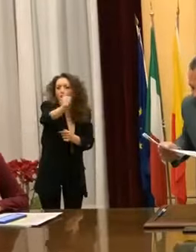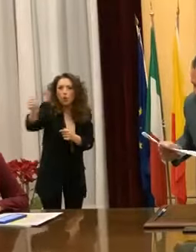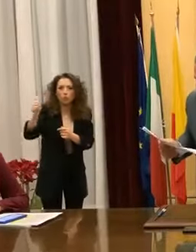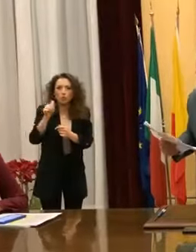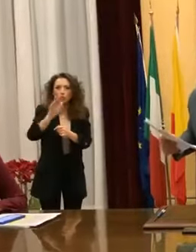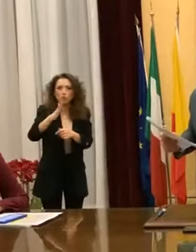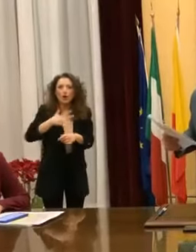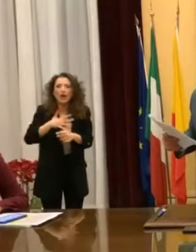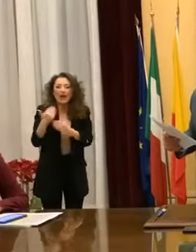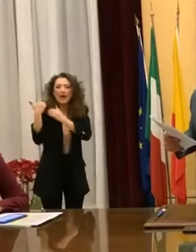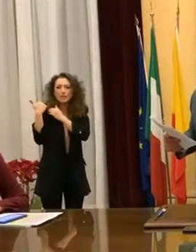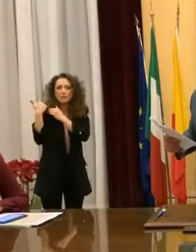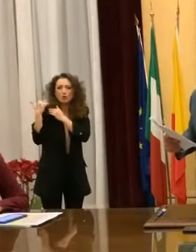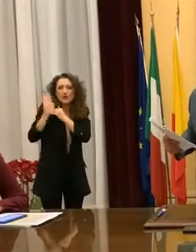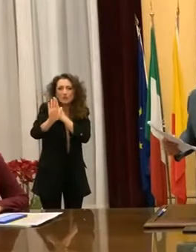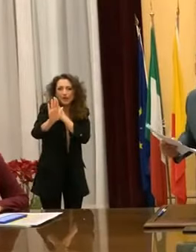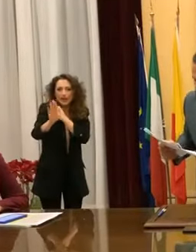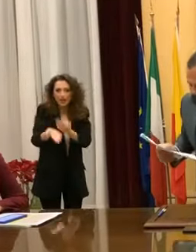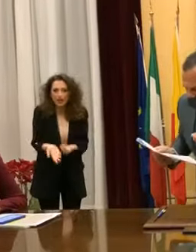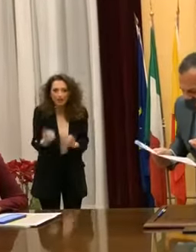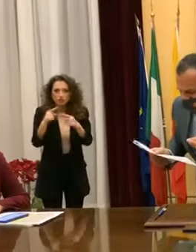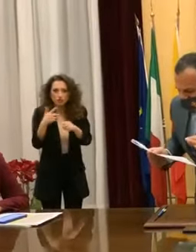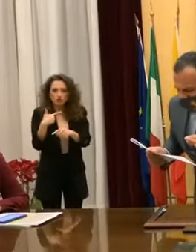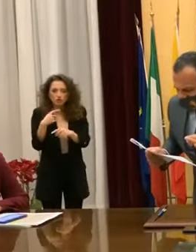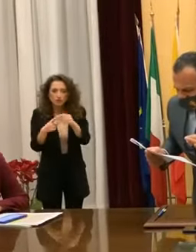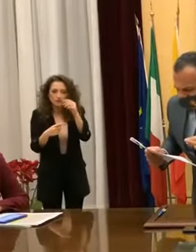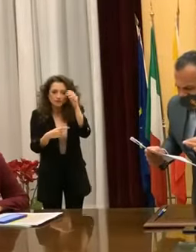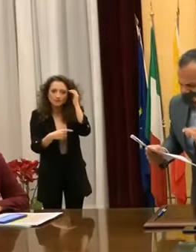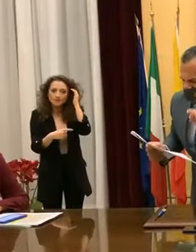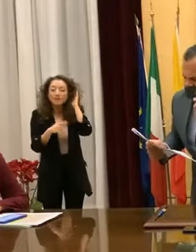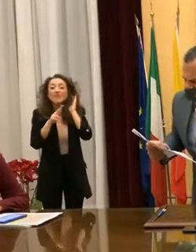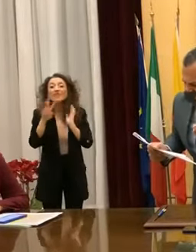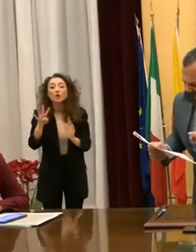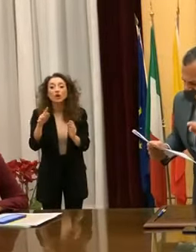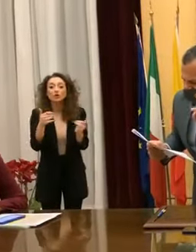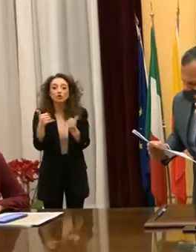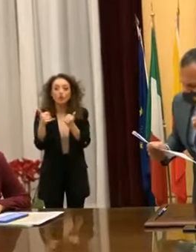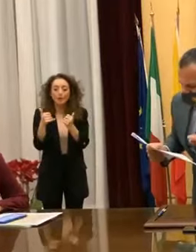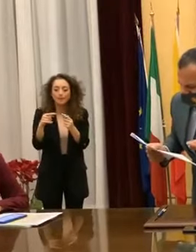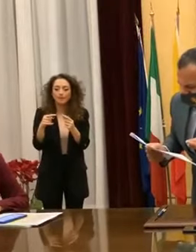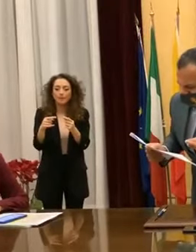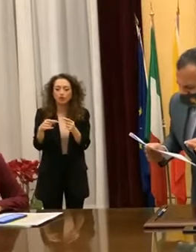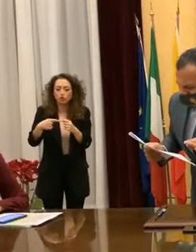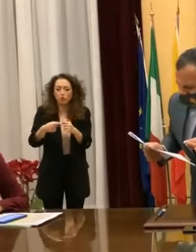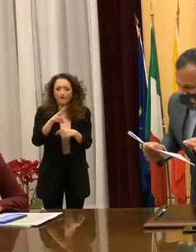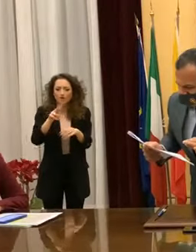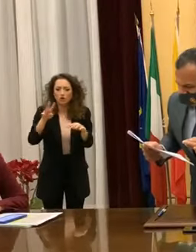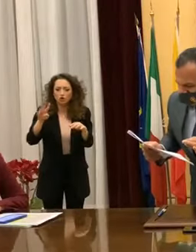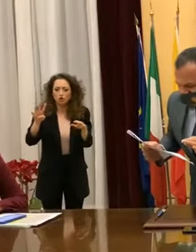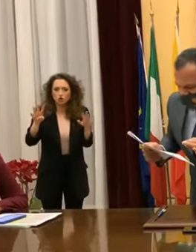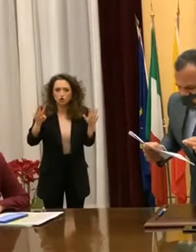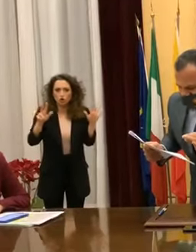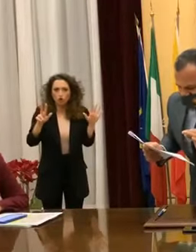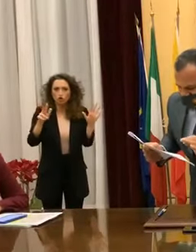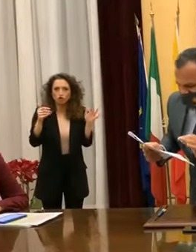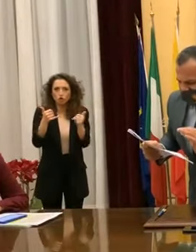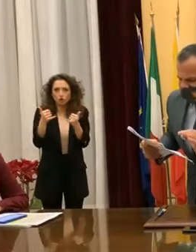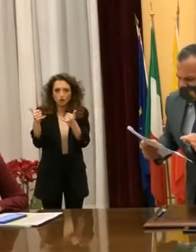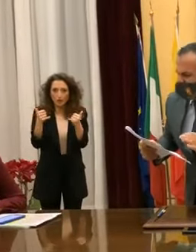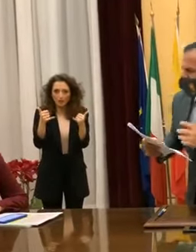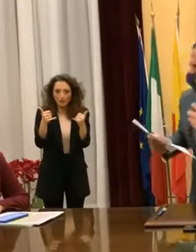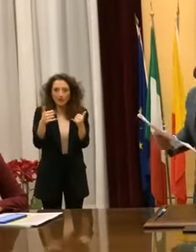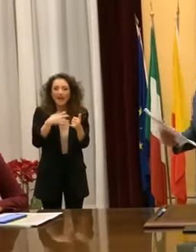24 di dicembre. Dopodiché, il 28 di dicembre, l'assessore regionale alla